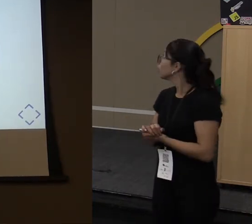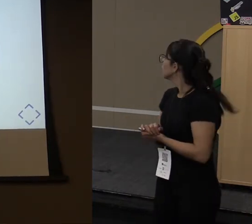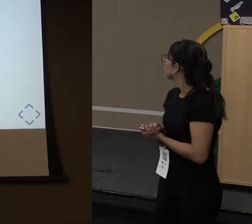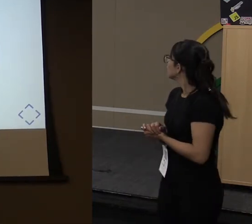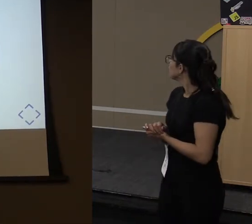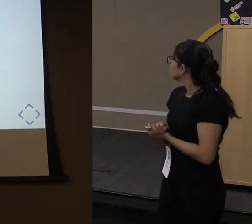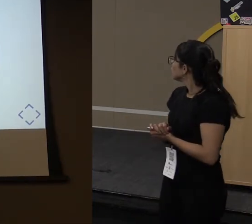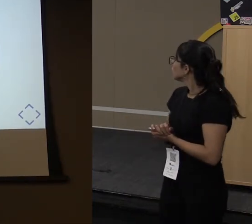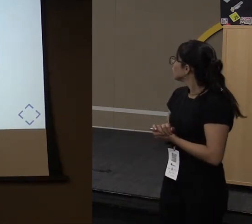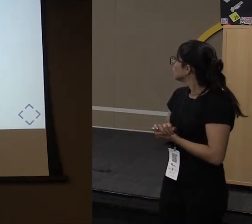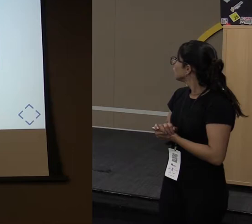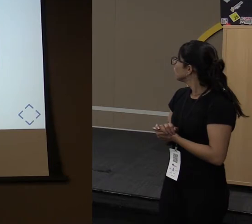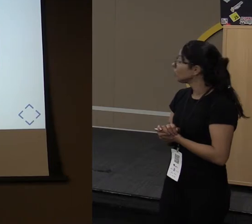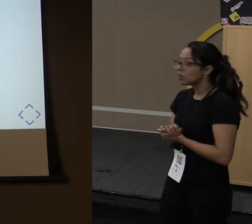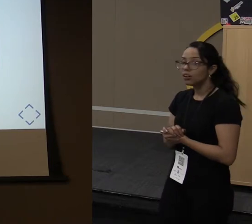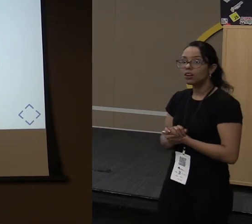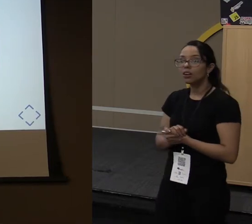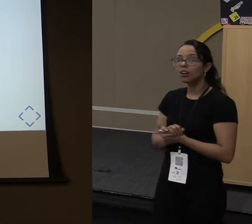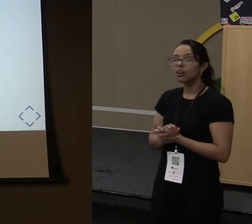Levanta e fala um pouquinho mais alto, irmão, por favor.